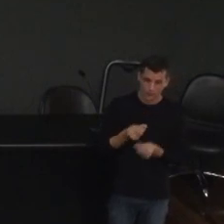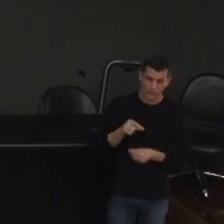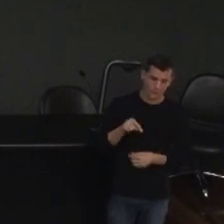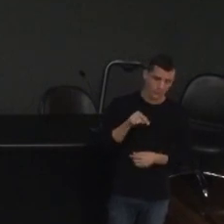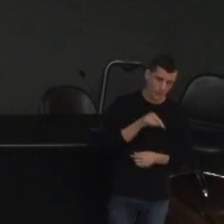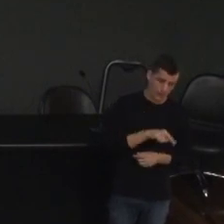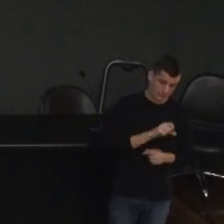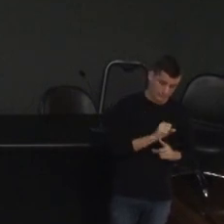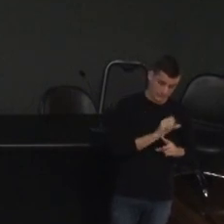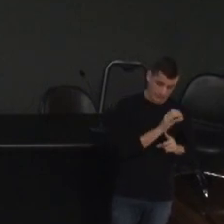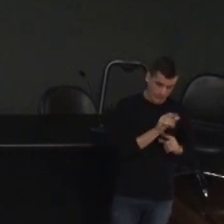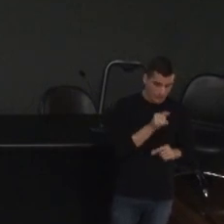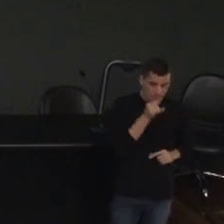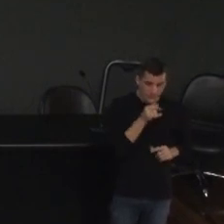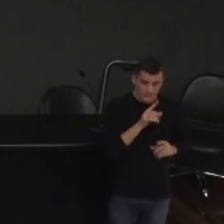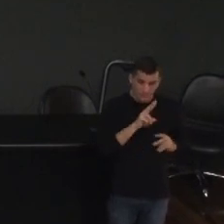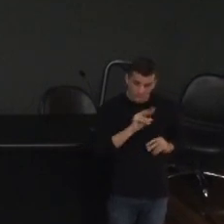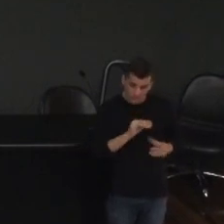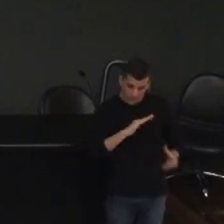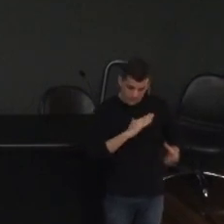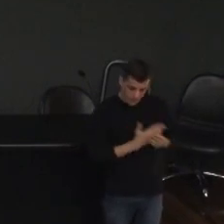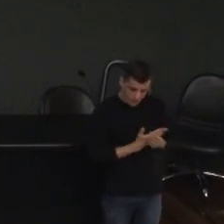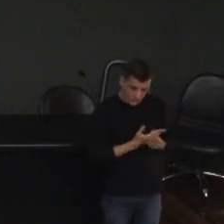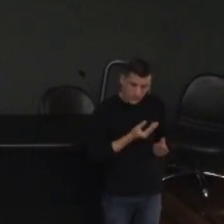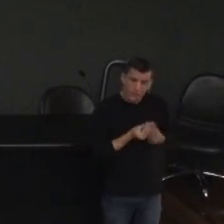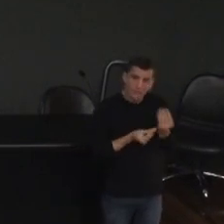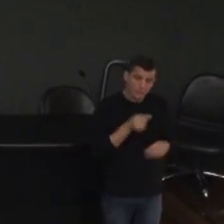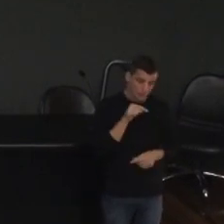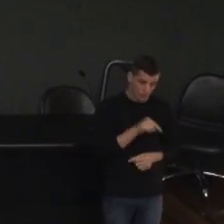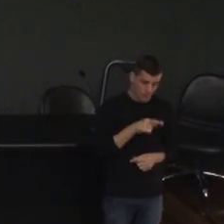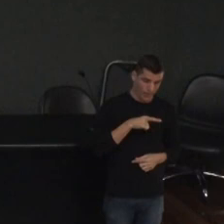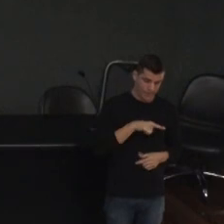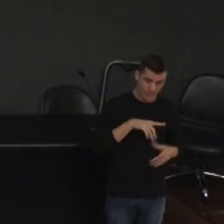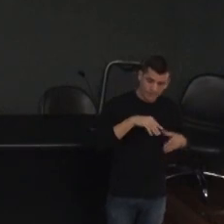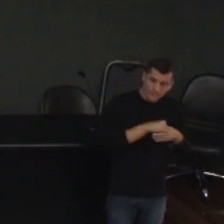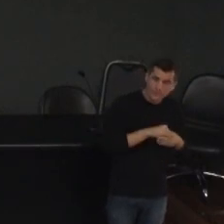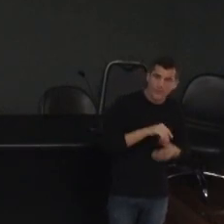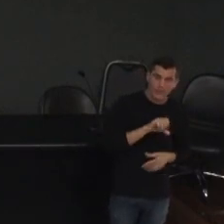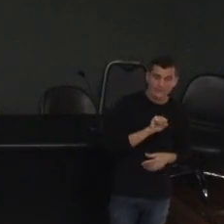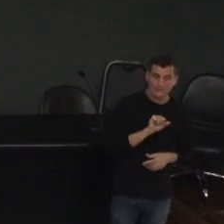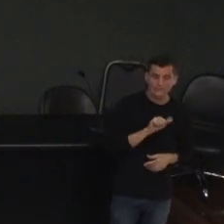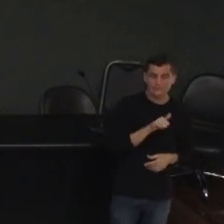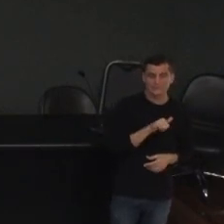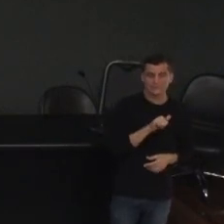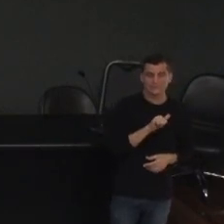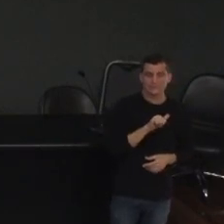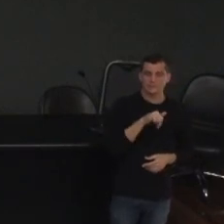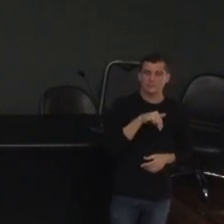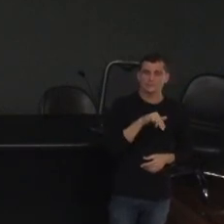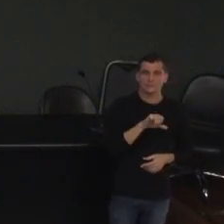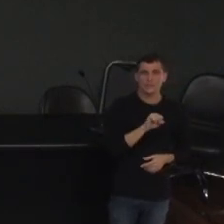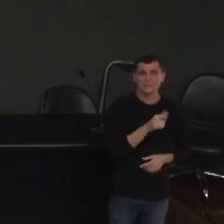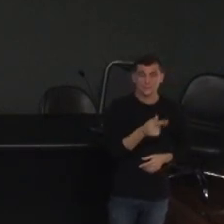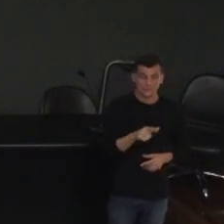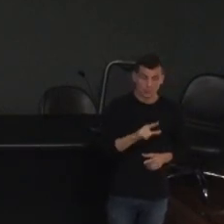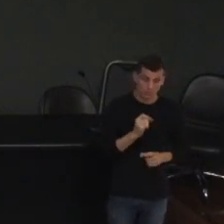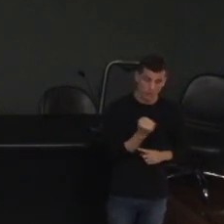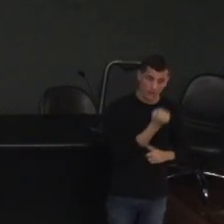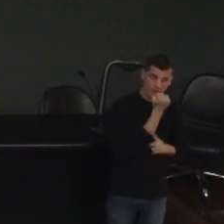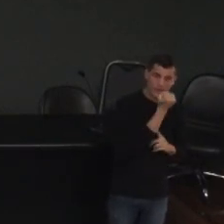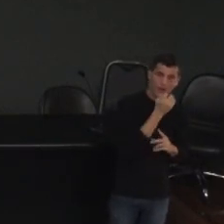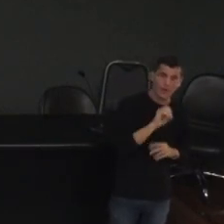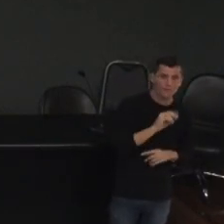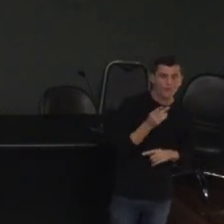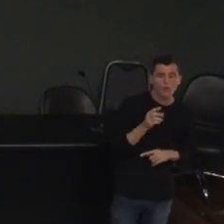pode acontecer de haver uma sanção mais grave ou só uma advertência se for dado uma advertência